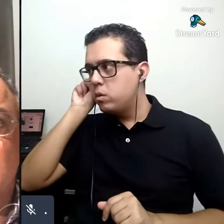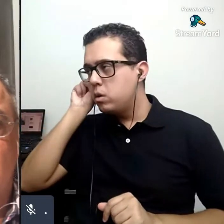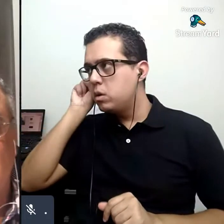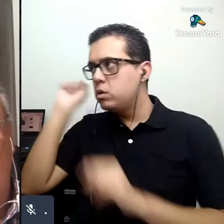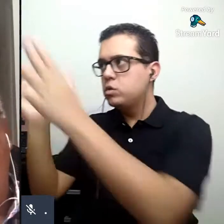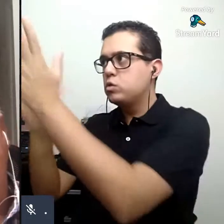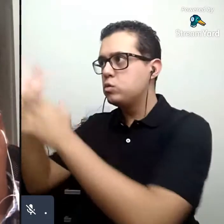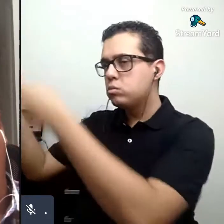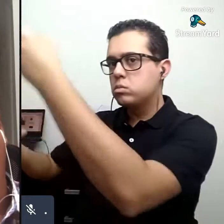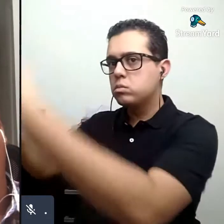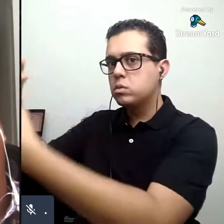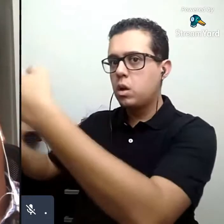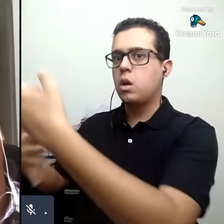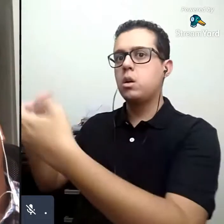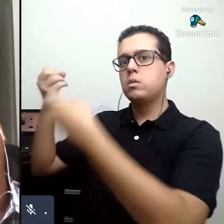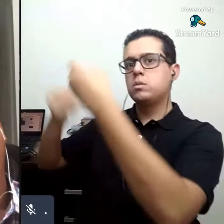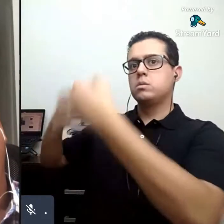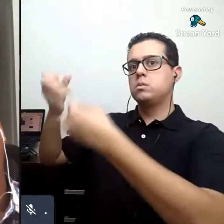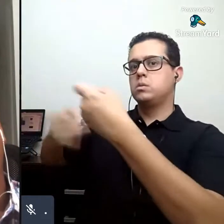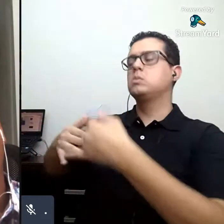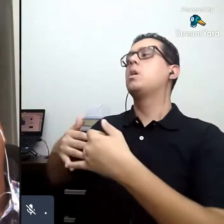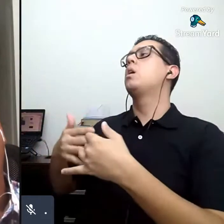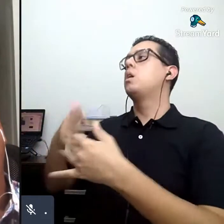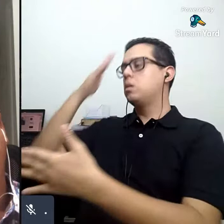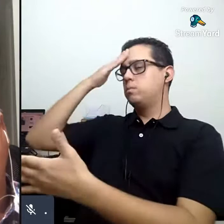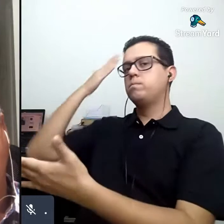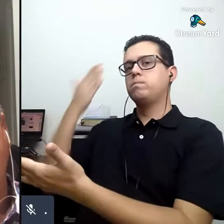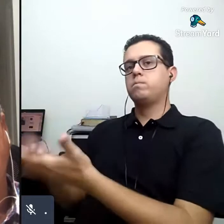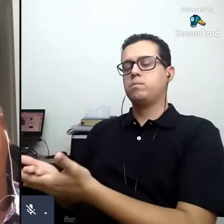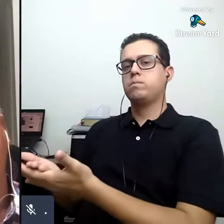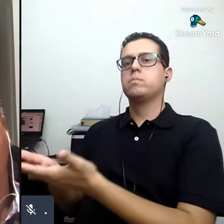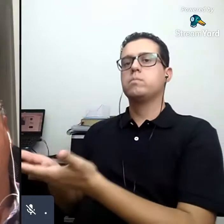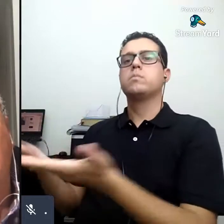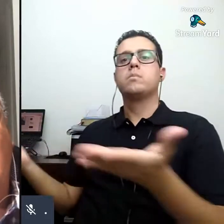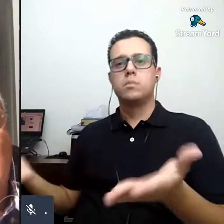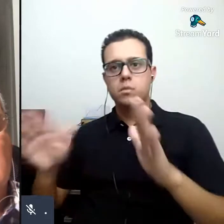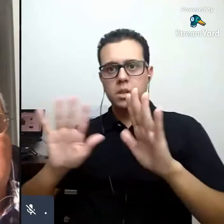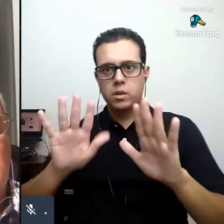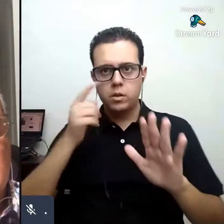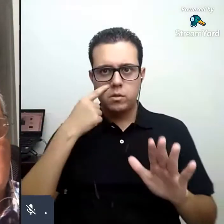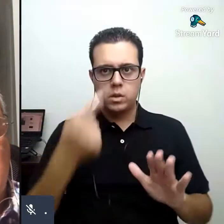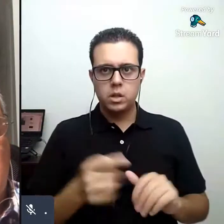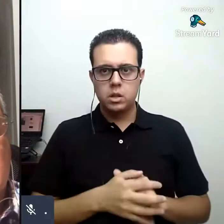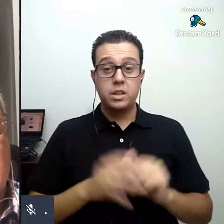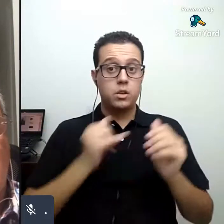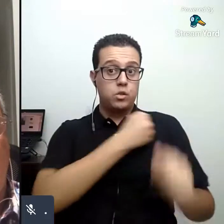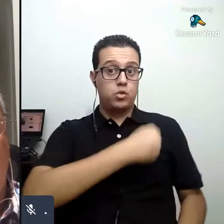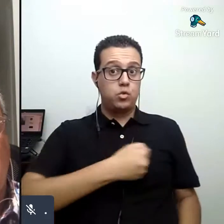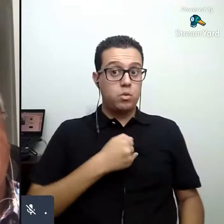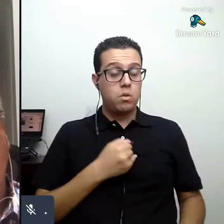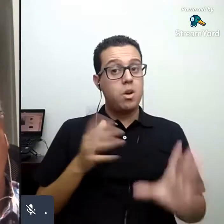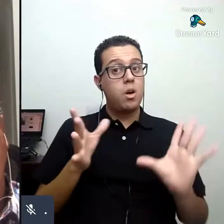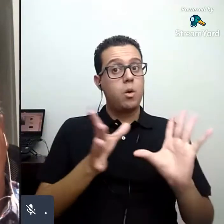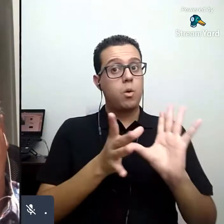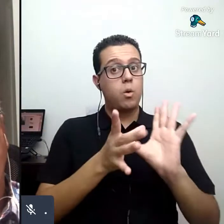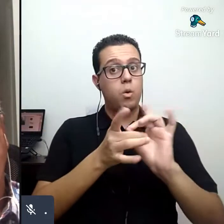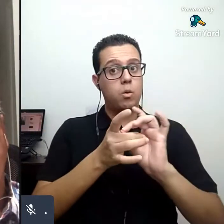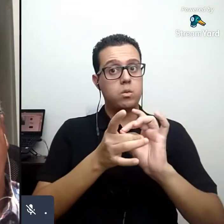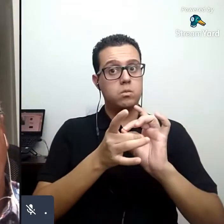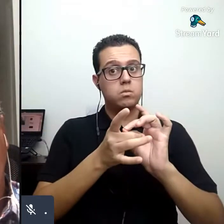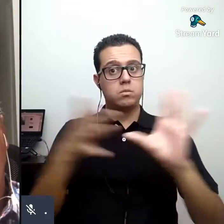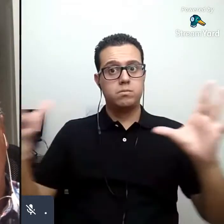O que João está fazendo é uma conexão, e o que a gente precisa fazer nas nossas mentes é esta conexão